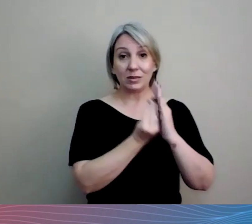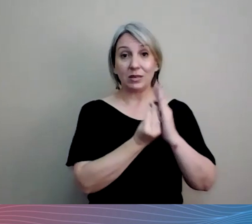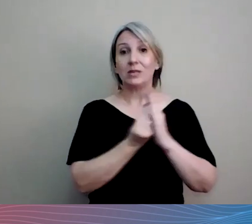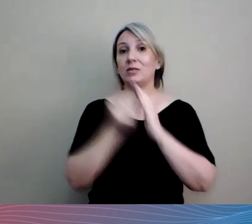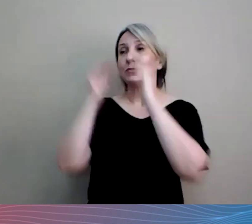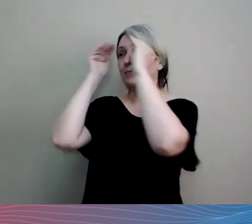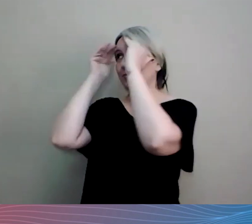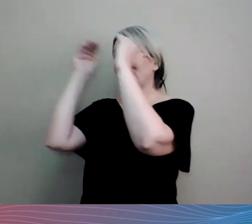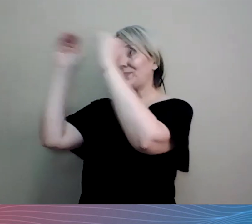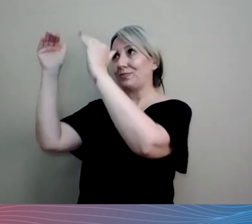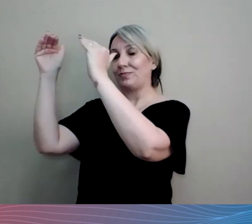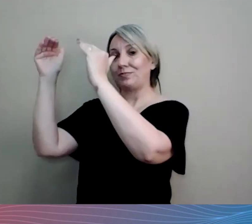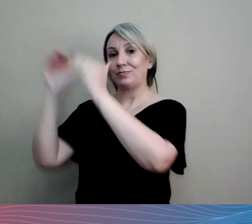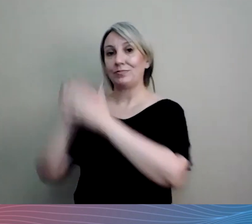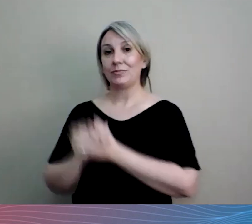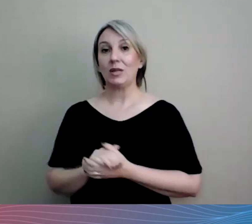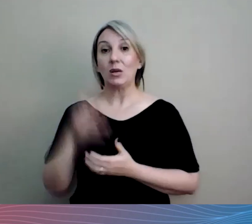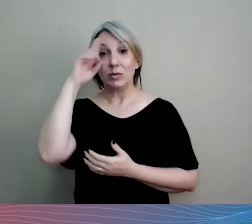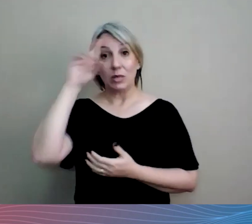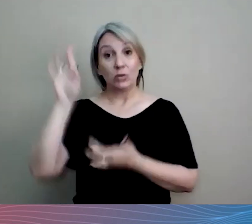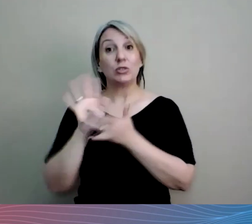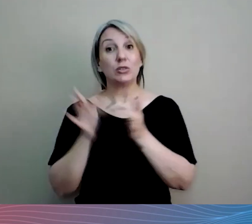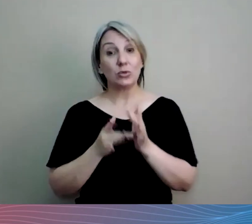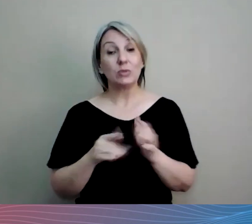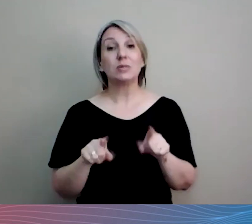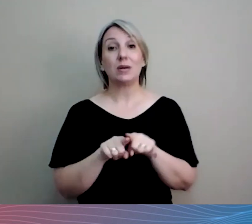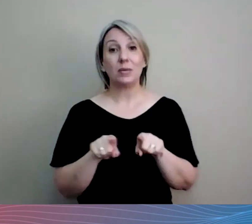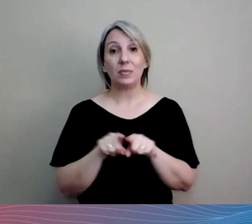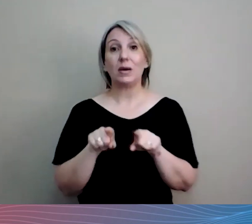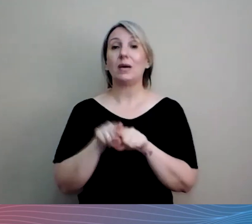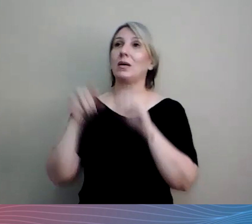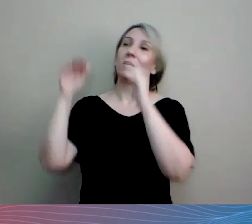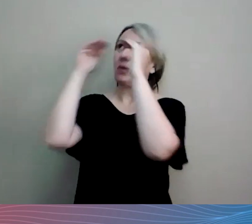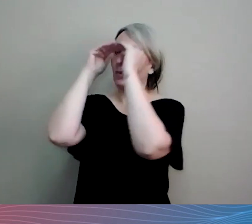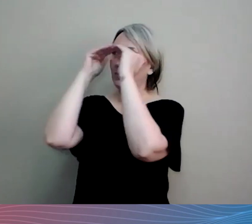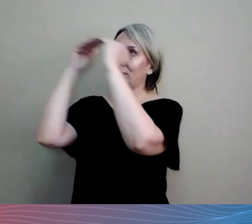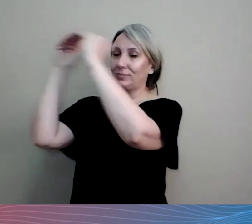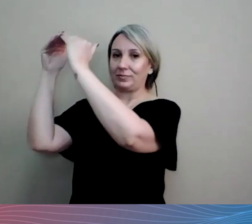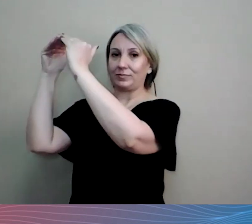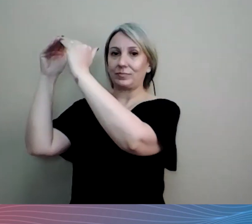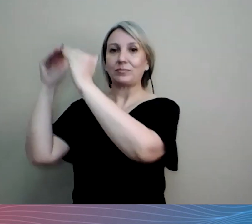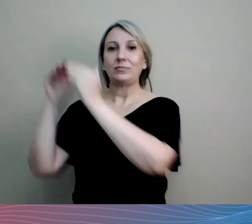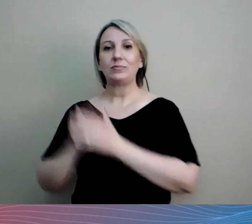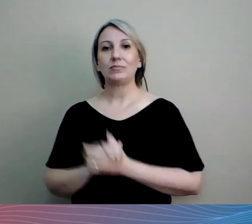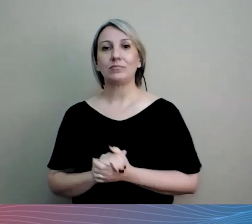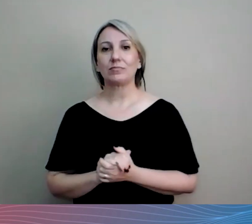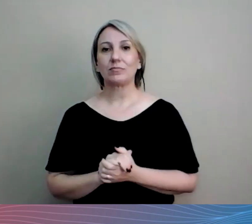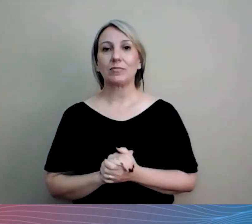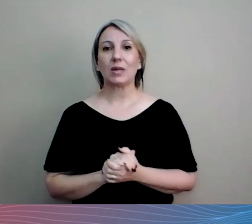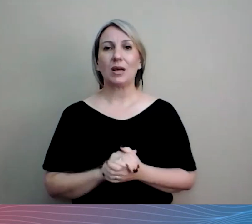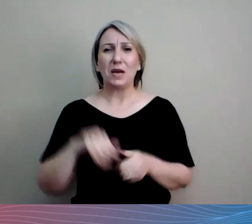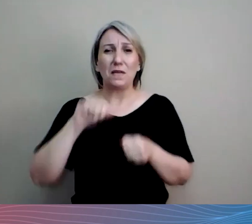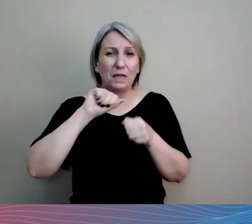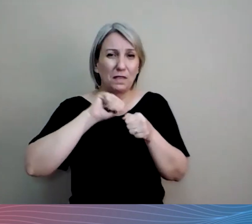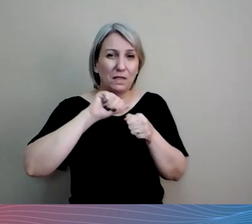está debaixo da autoridade de Deus, né? O qual é sobre todos, e Ele age por meio de